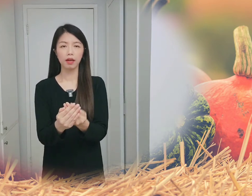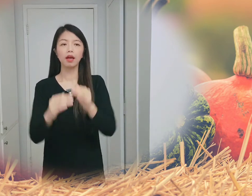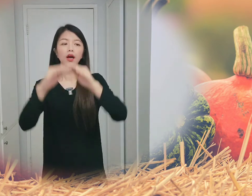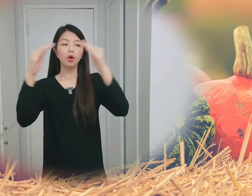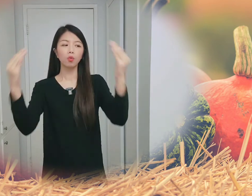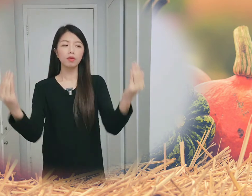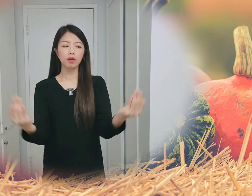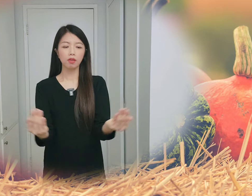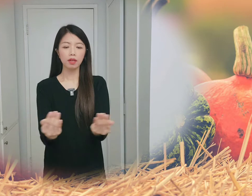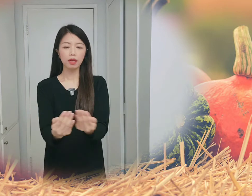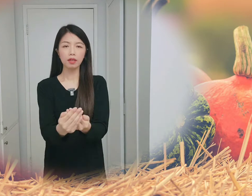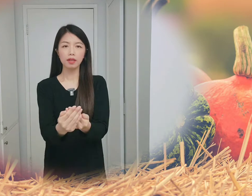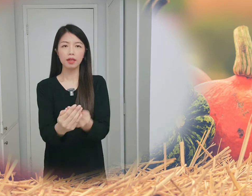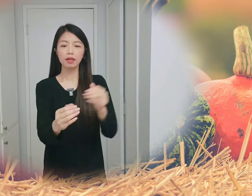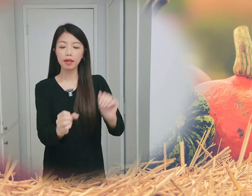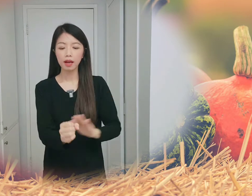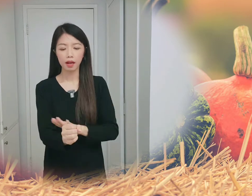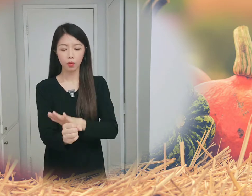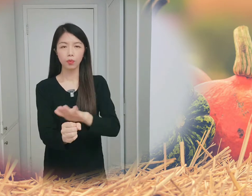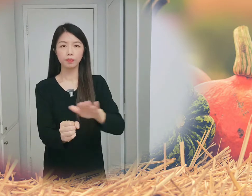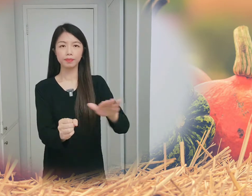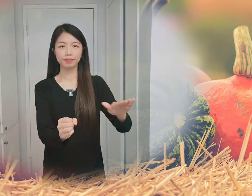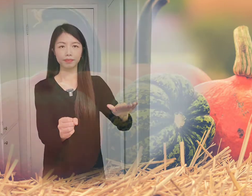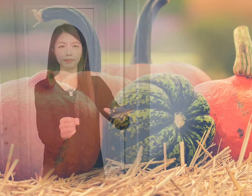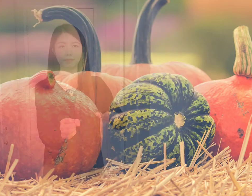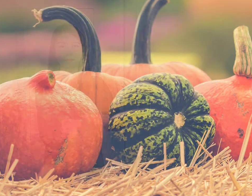됩니다. 온전히 사랑하고